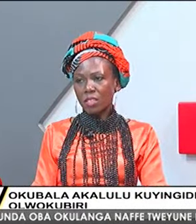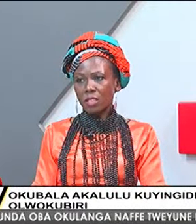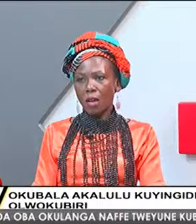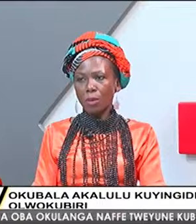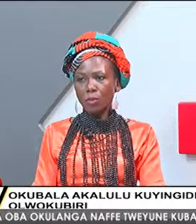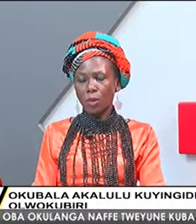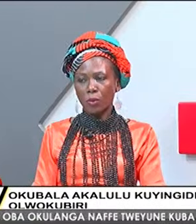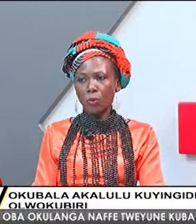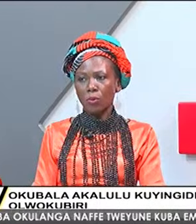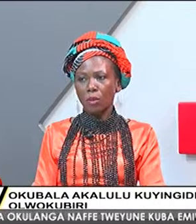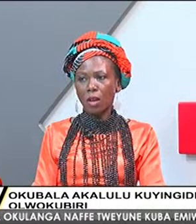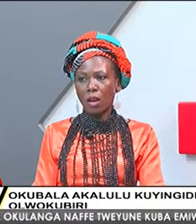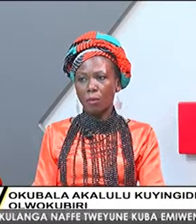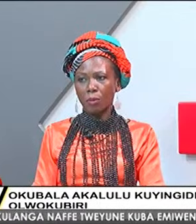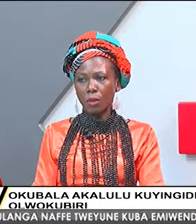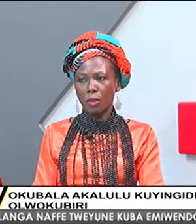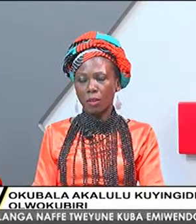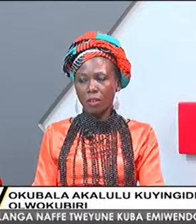nti abantu bano